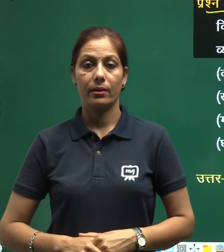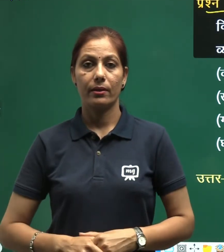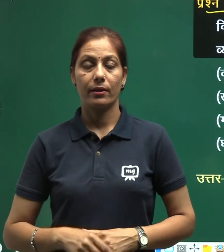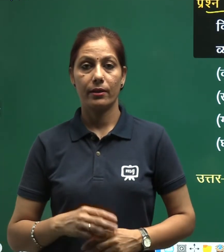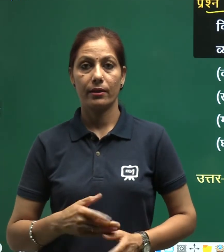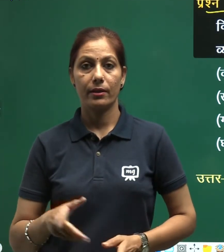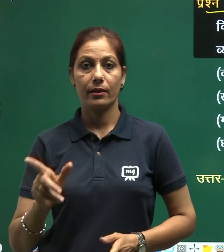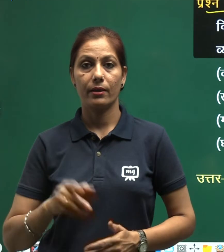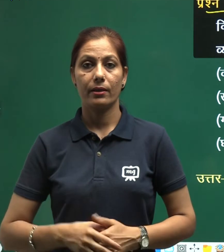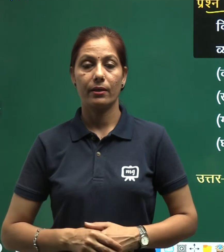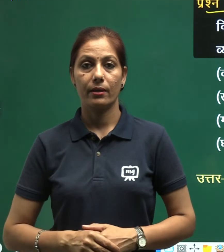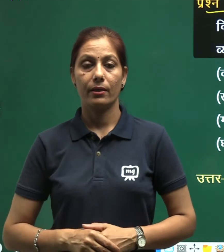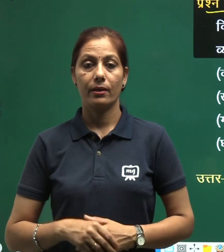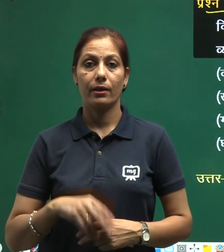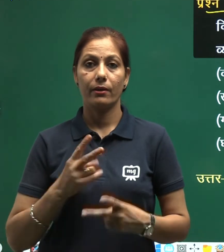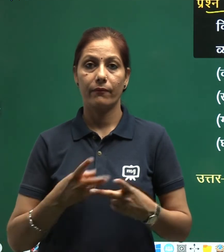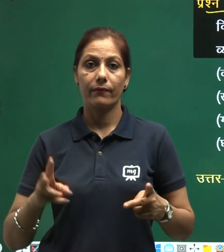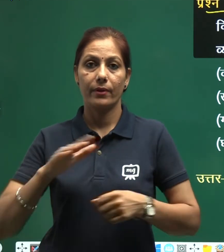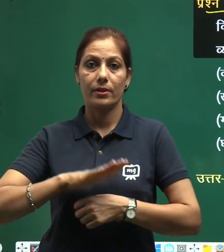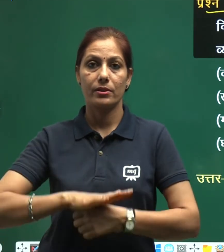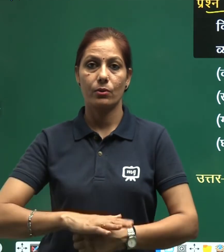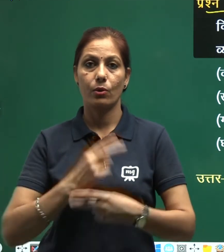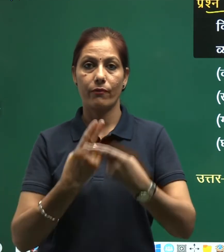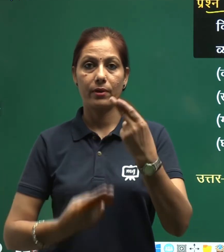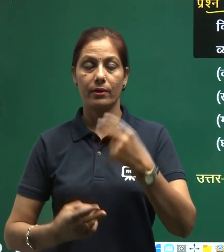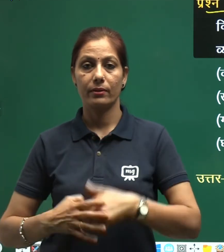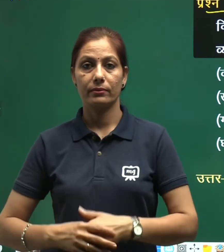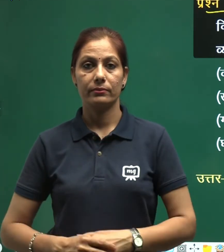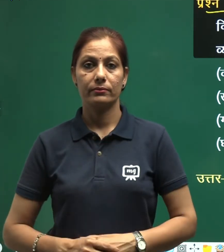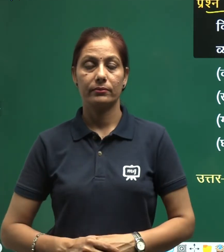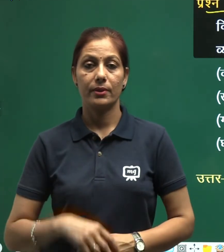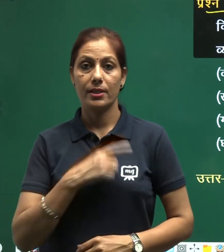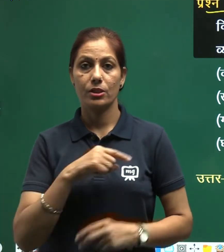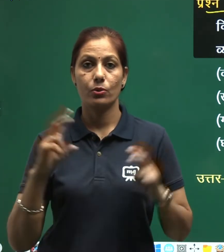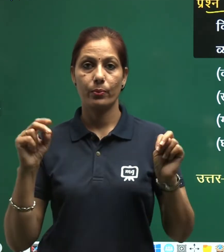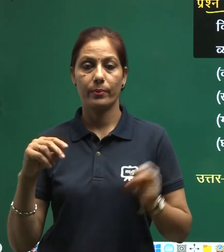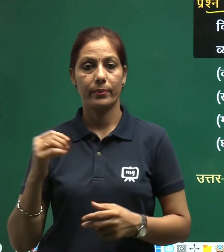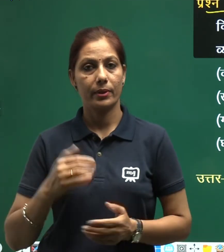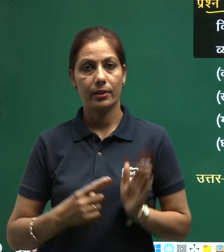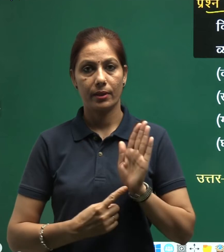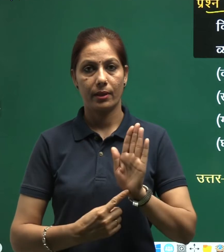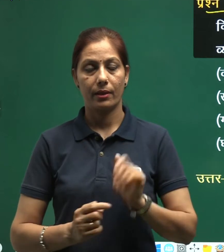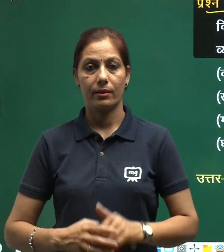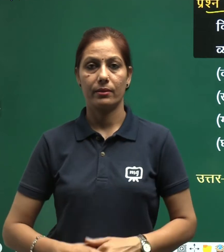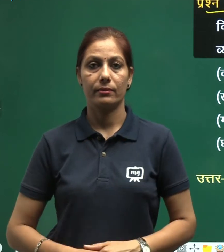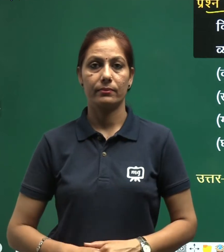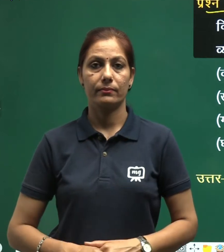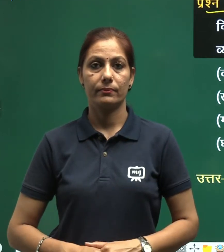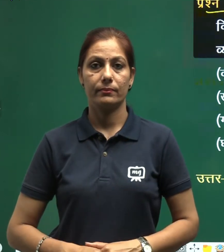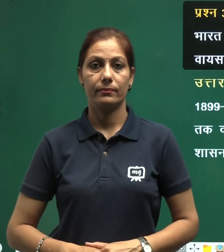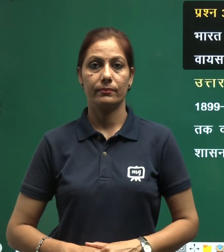किए गए अत्याचारों का वर्णन इस अध्याय में किया है।